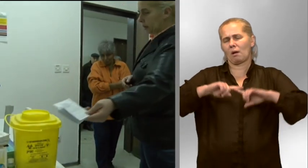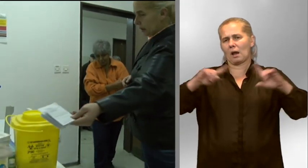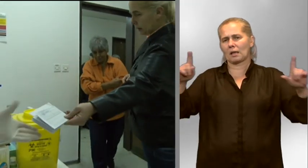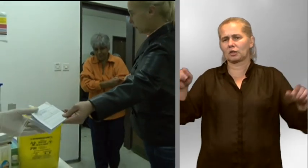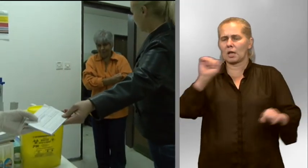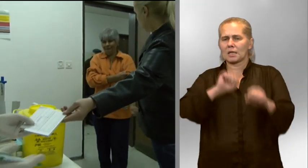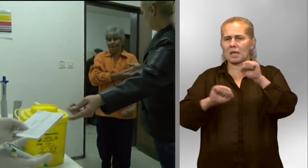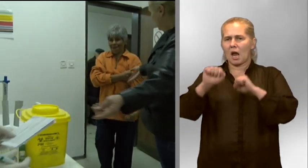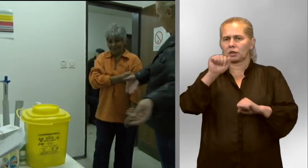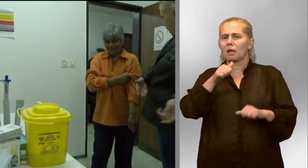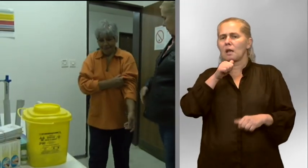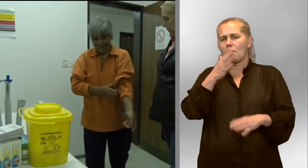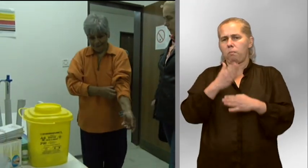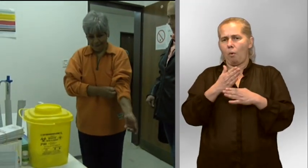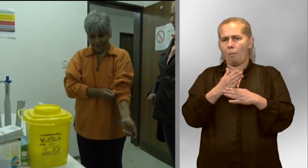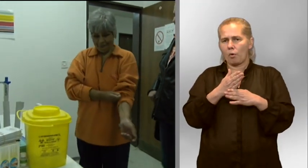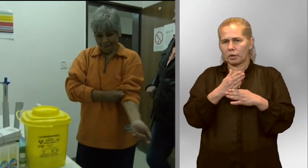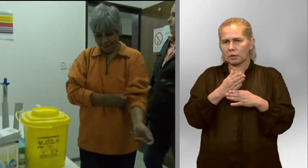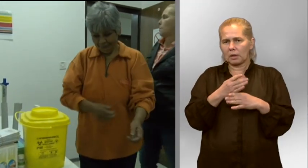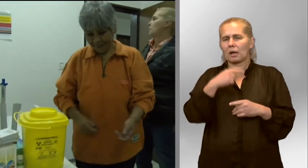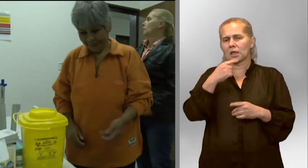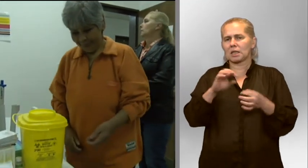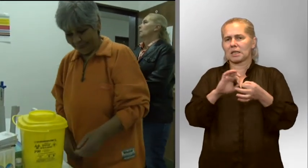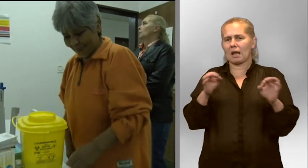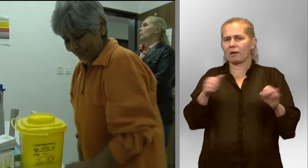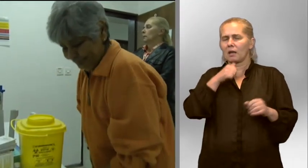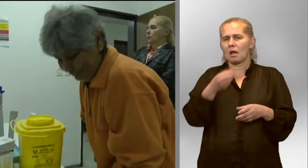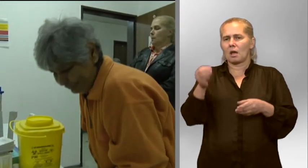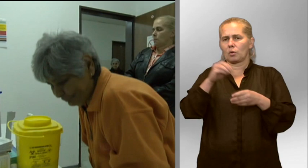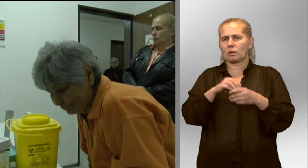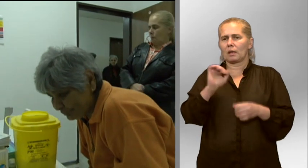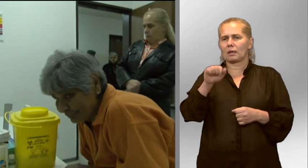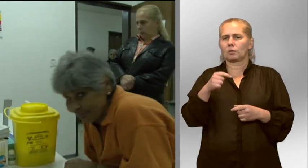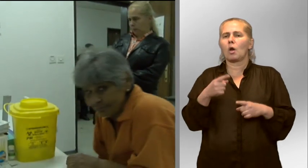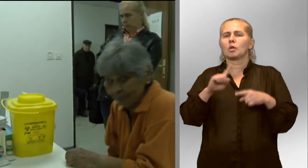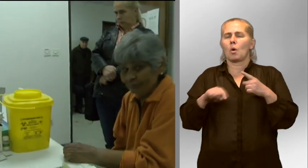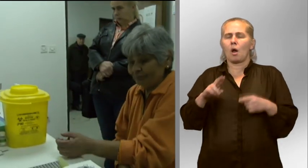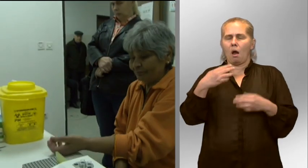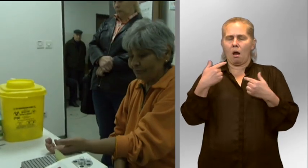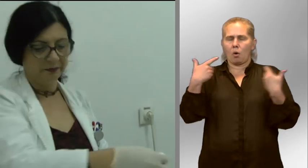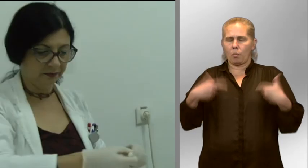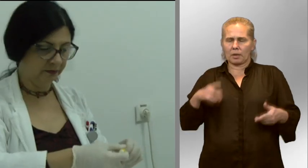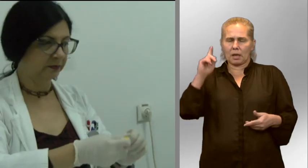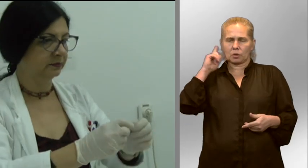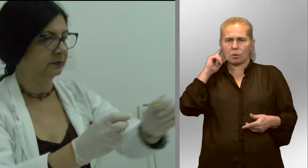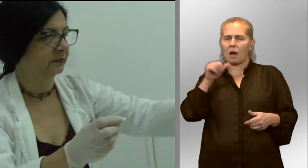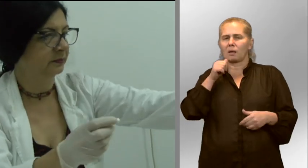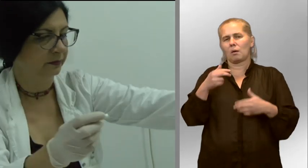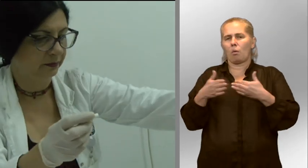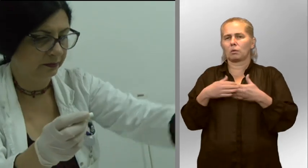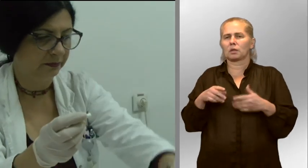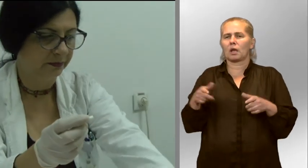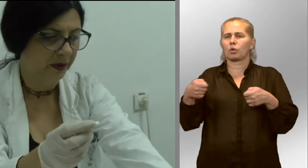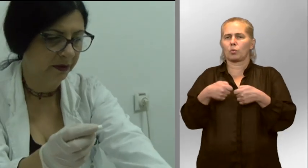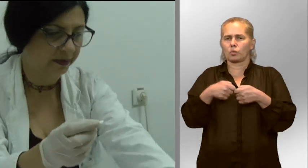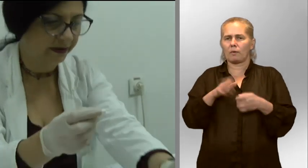uživaju različitu zaštitu i pomoć, navodi Crevar, i dodaje da su zbog gubitka sluha i odnosa društvene sredine prema